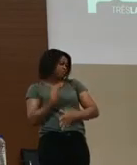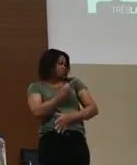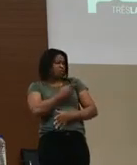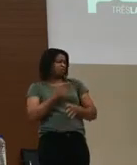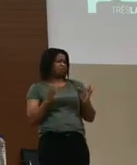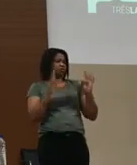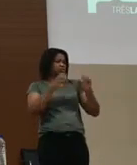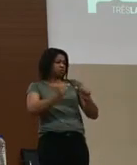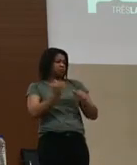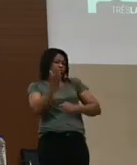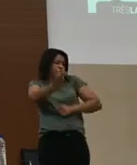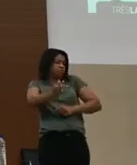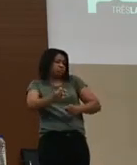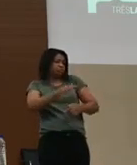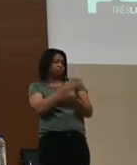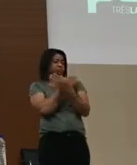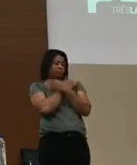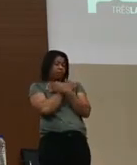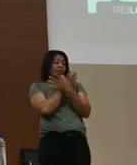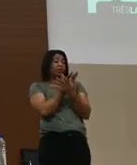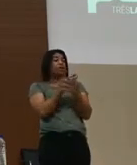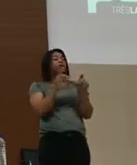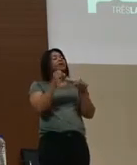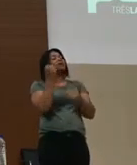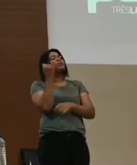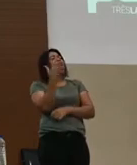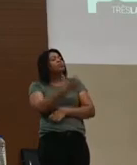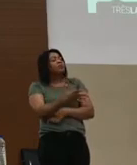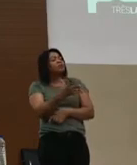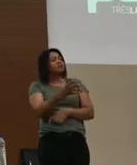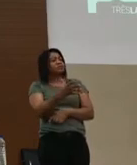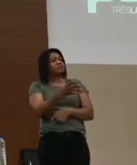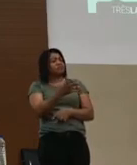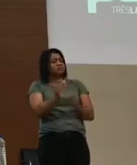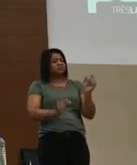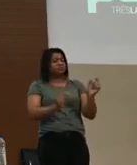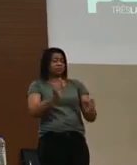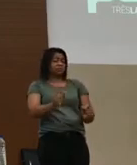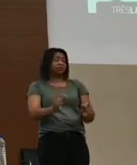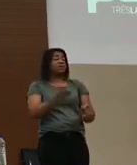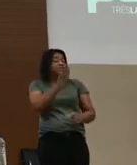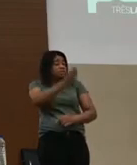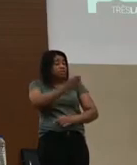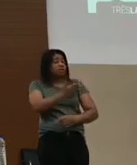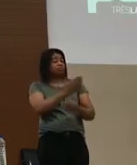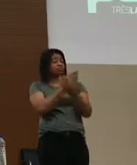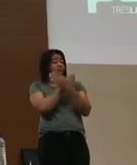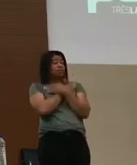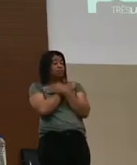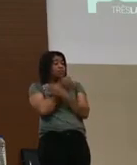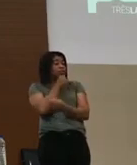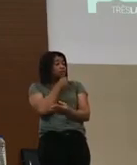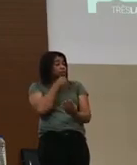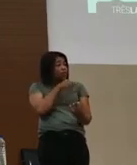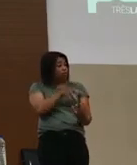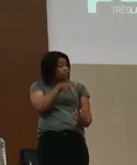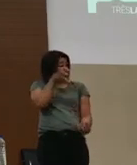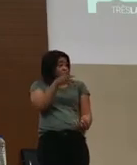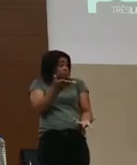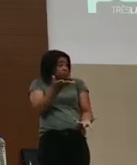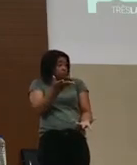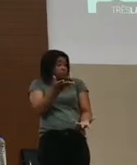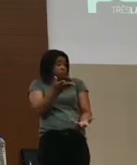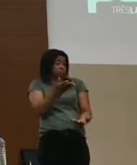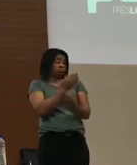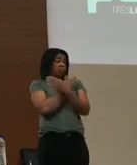morrer. Mas quantas pessoas não morrem por velhice, porque chegou a